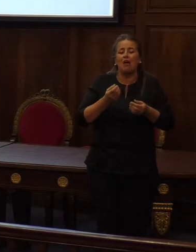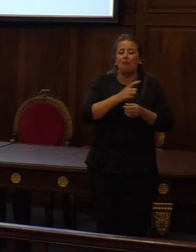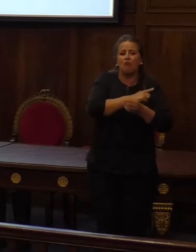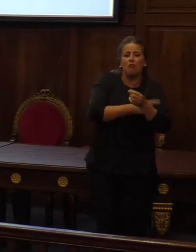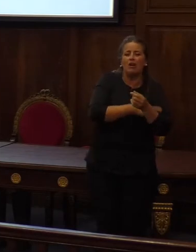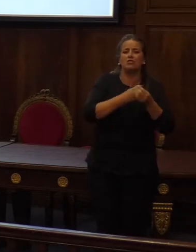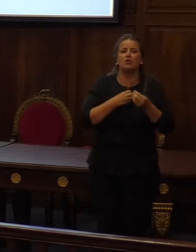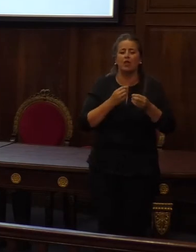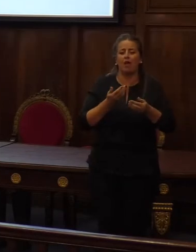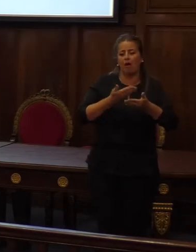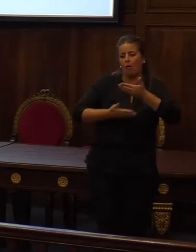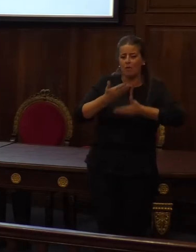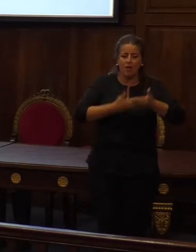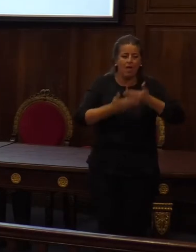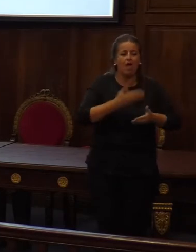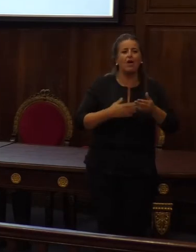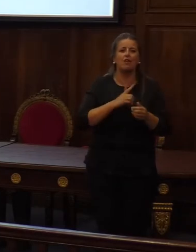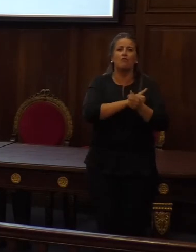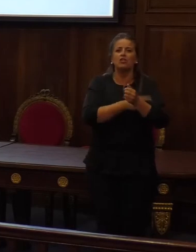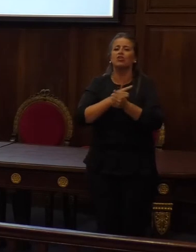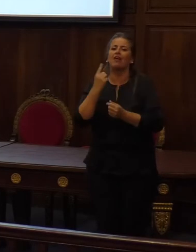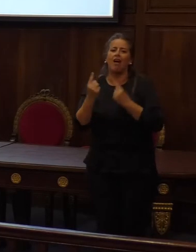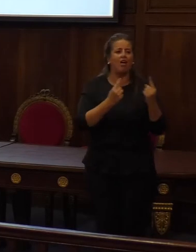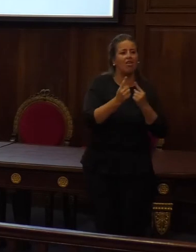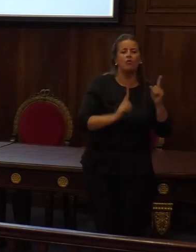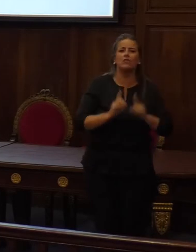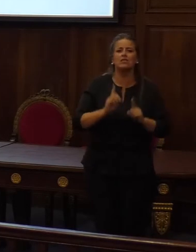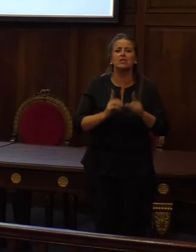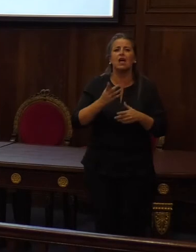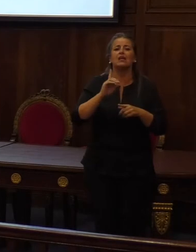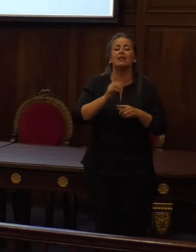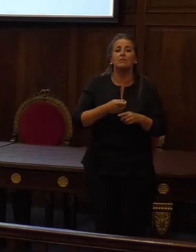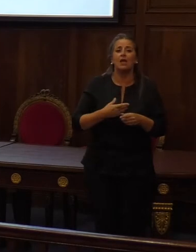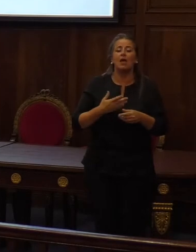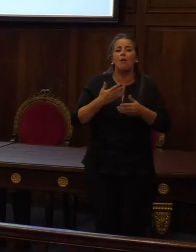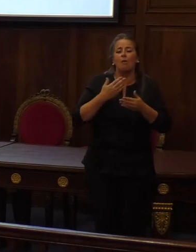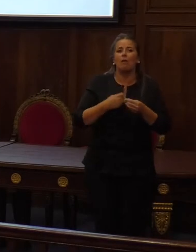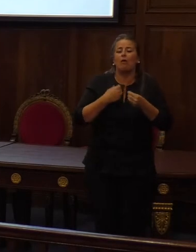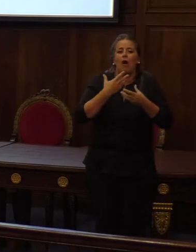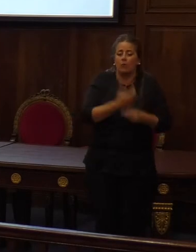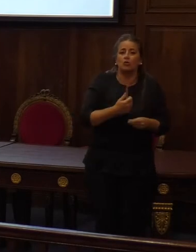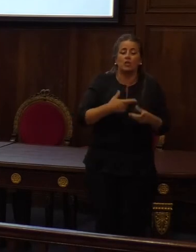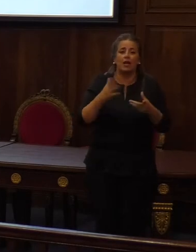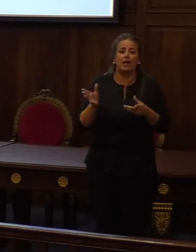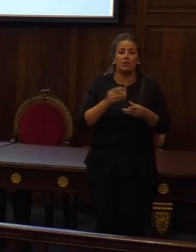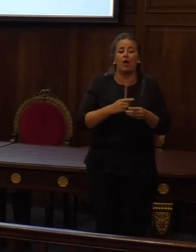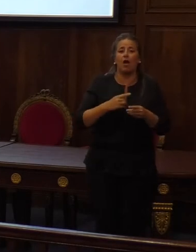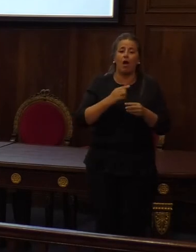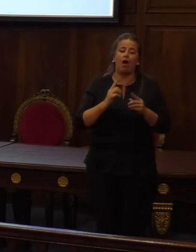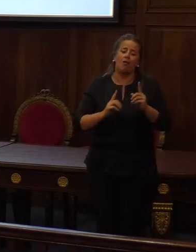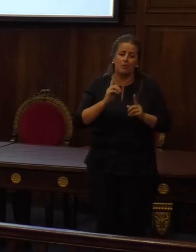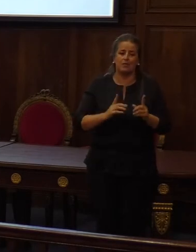funciones universitarias y de promover la dedicación a la actividad académica, que hoy es también una